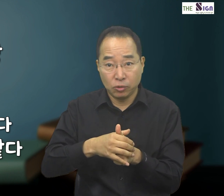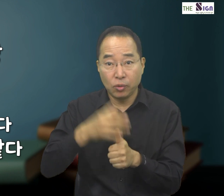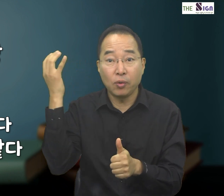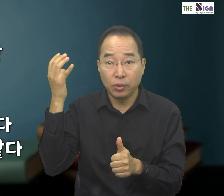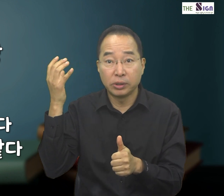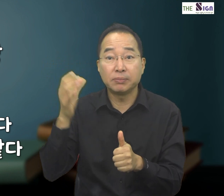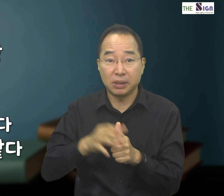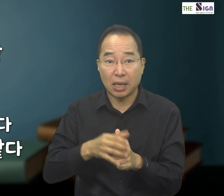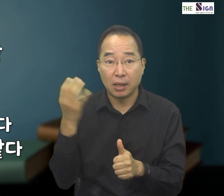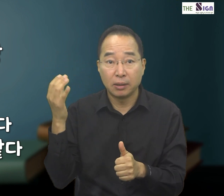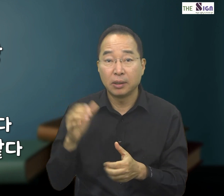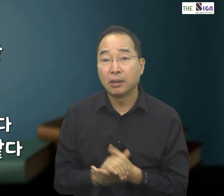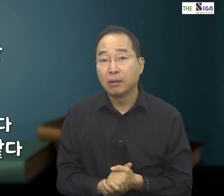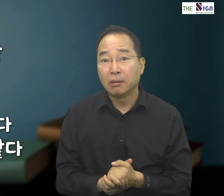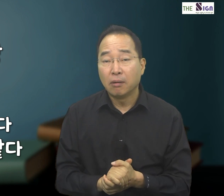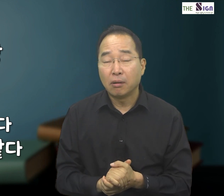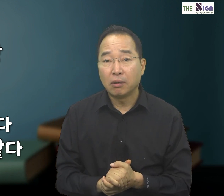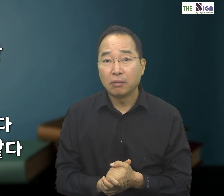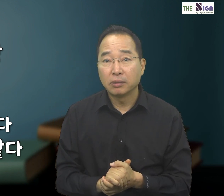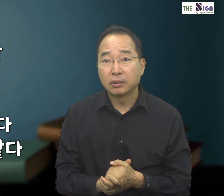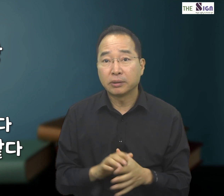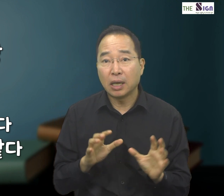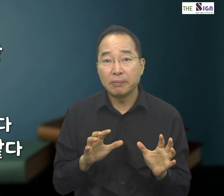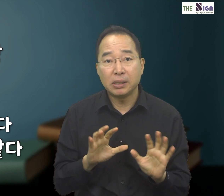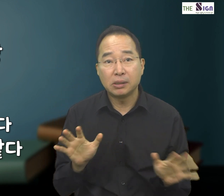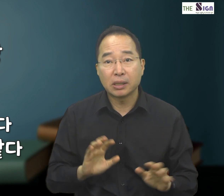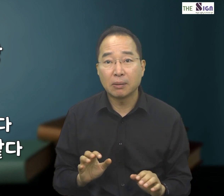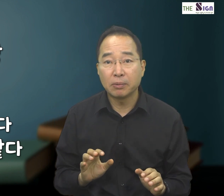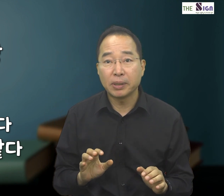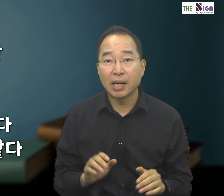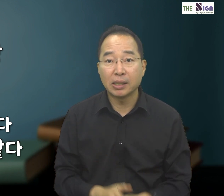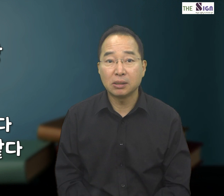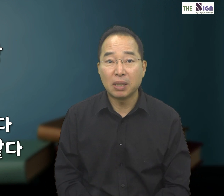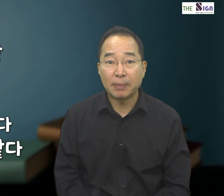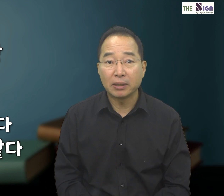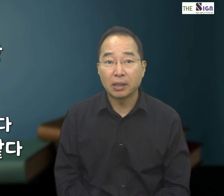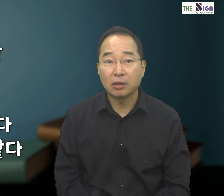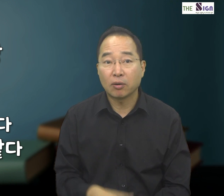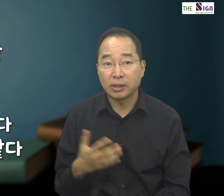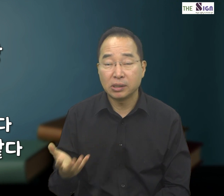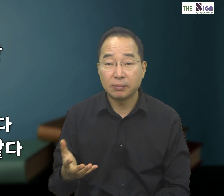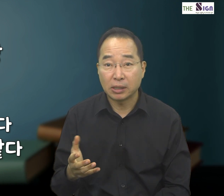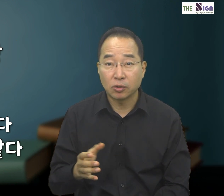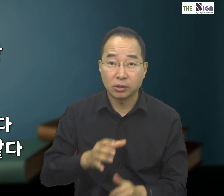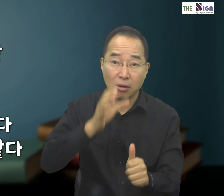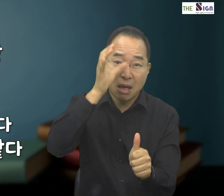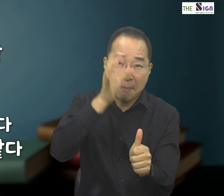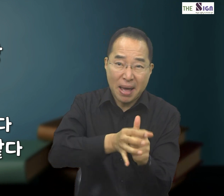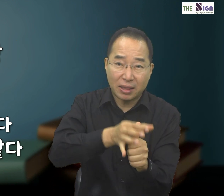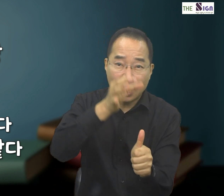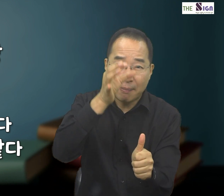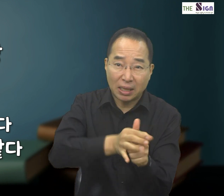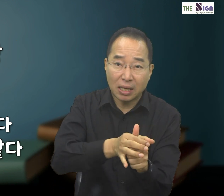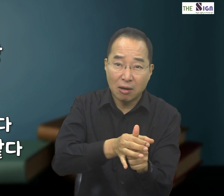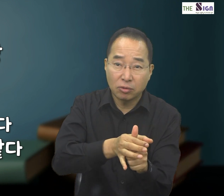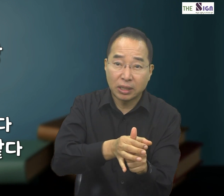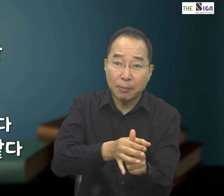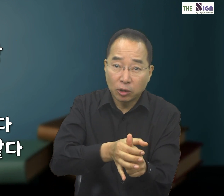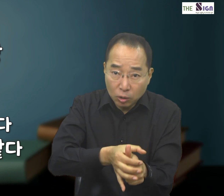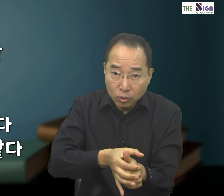의미로도 씁니다. 그 다음에 일을 하다 보면 한 가지 일만 하는 게 아니라 여러 가지 일을 맡죠. 그래서 맞다 하고 그 다음에 어떤